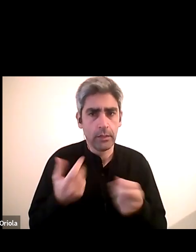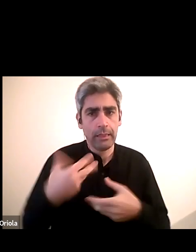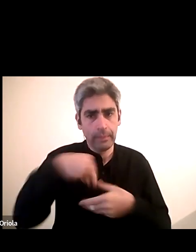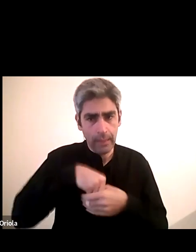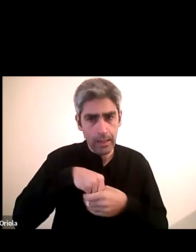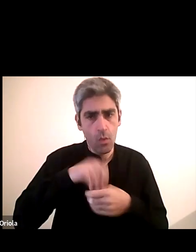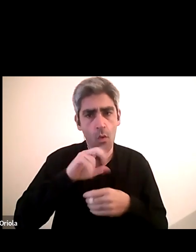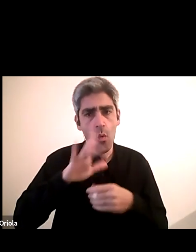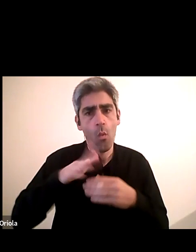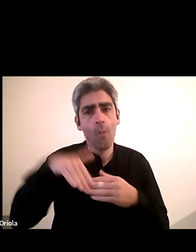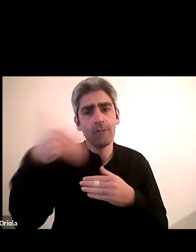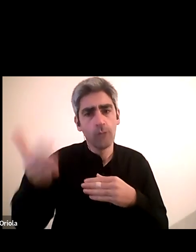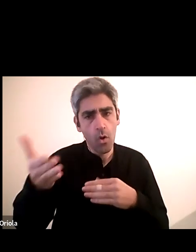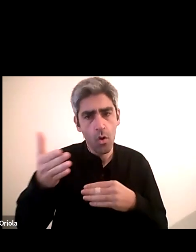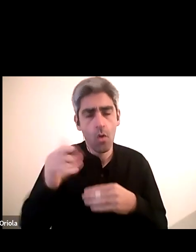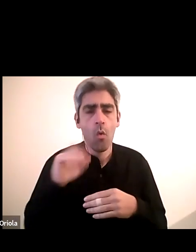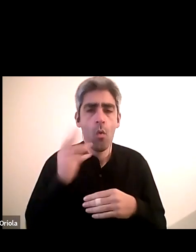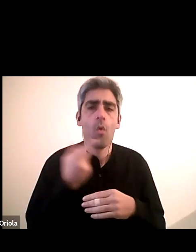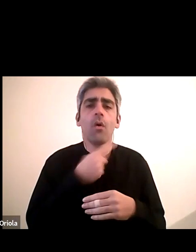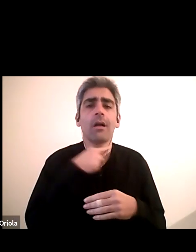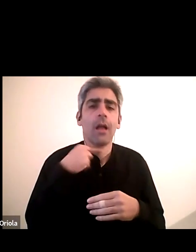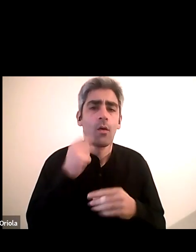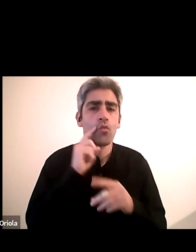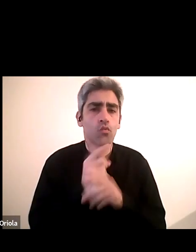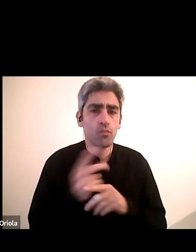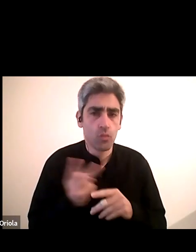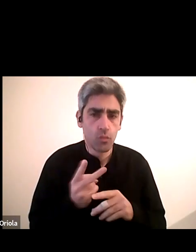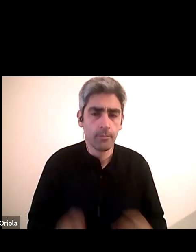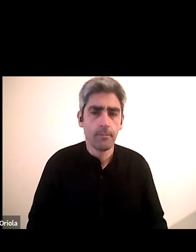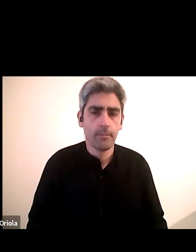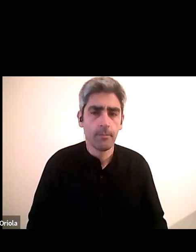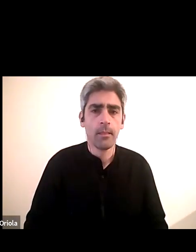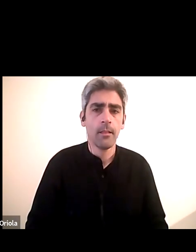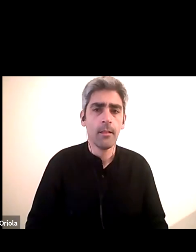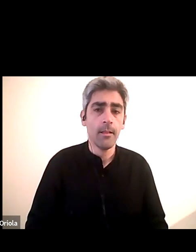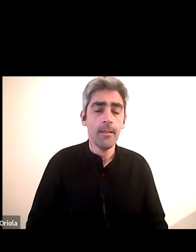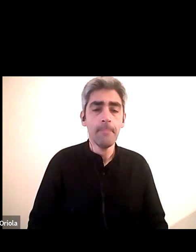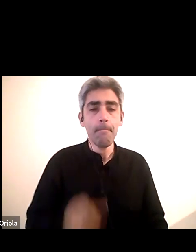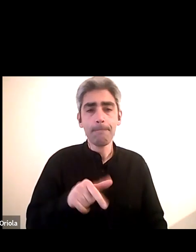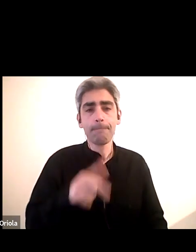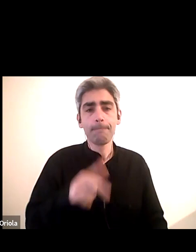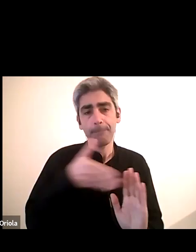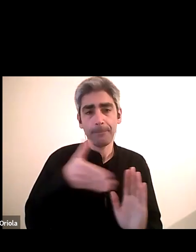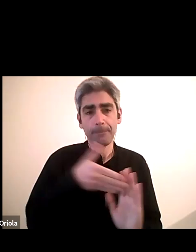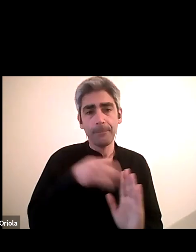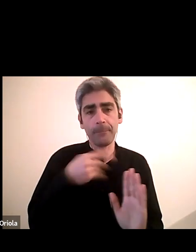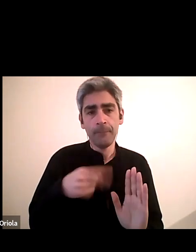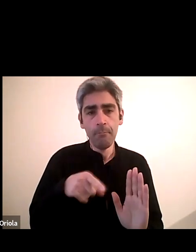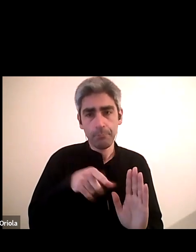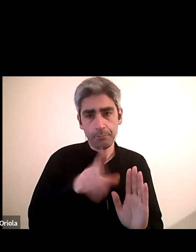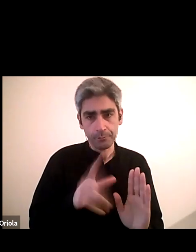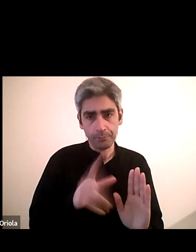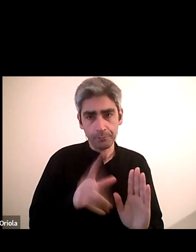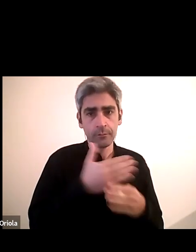ou externa ou, mais raramente, comum. Por esta altura havia, como eu disse, uma dinâmica já no